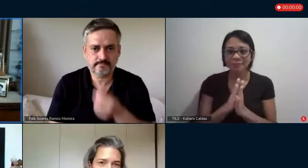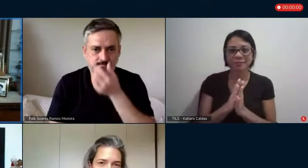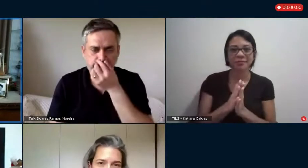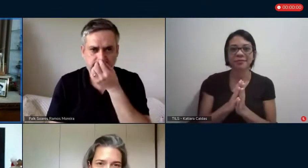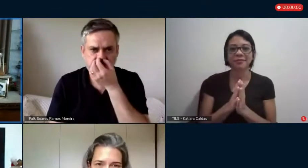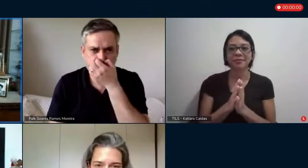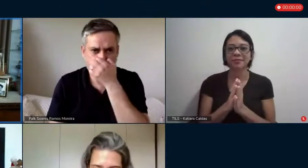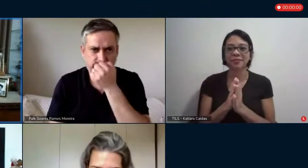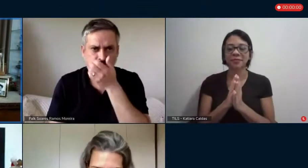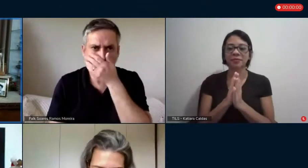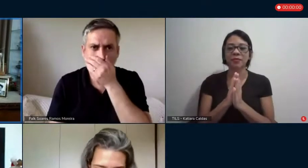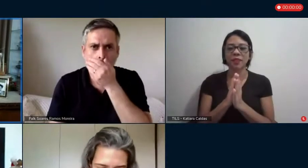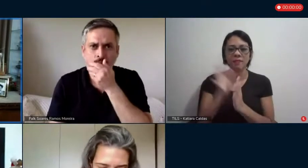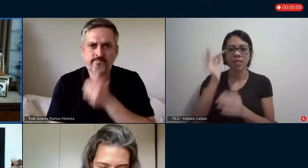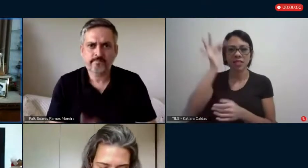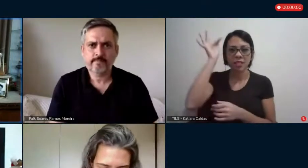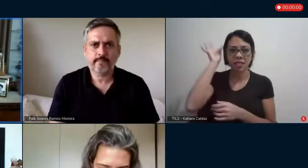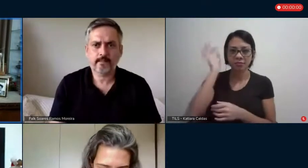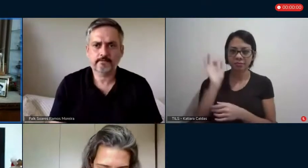a folha.